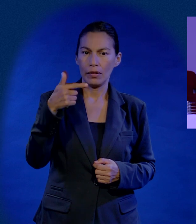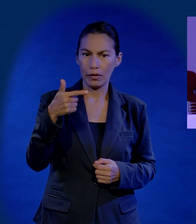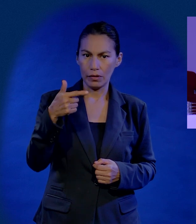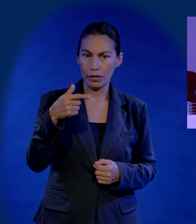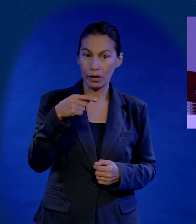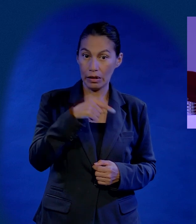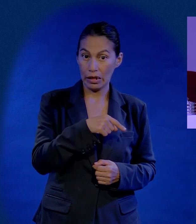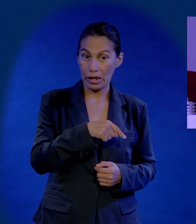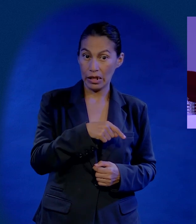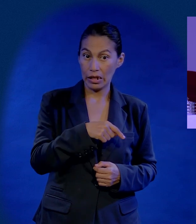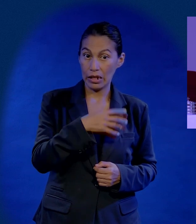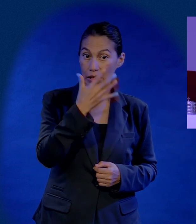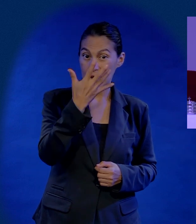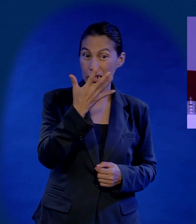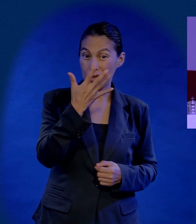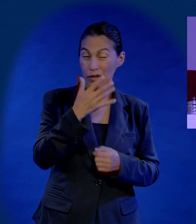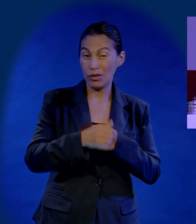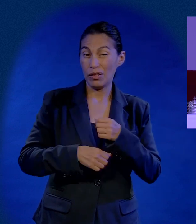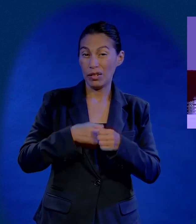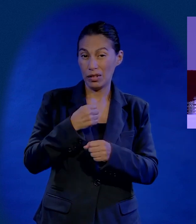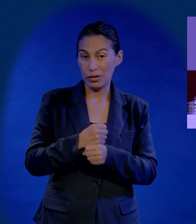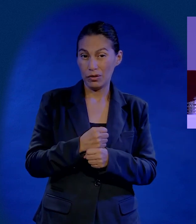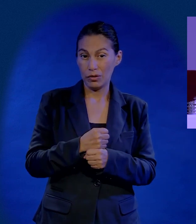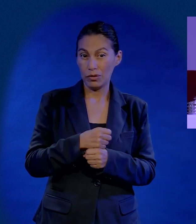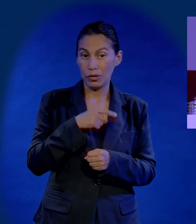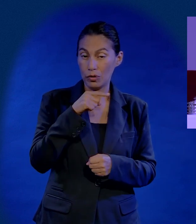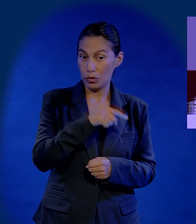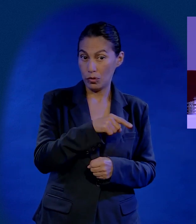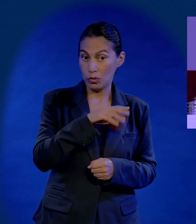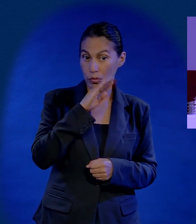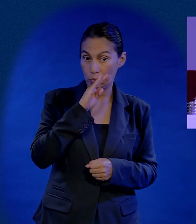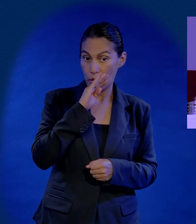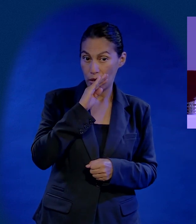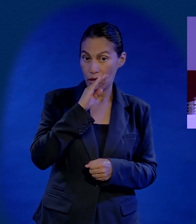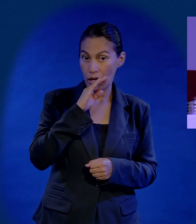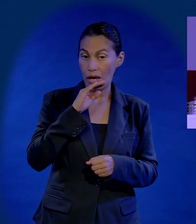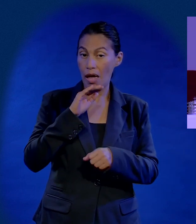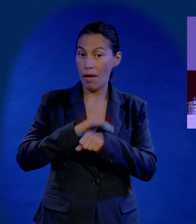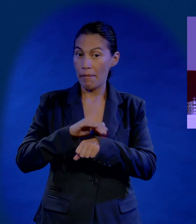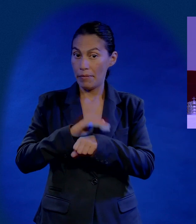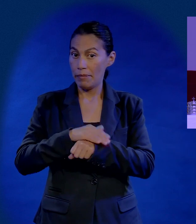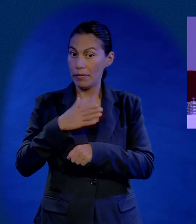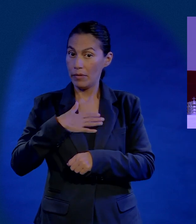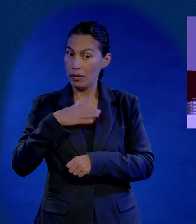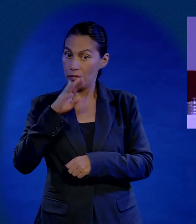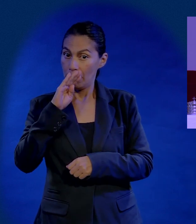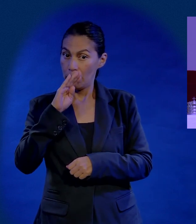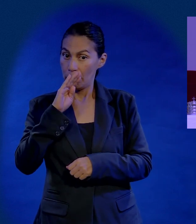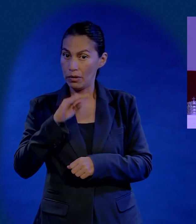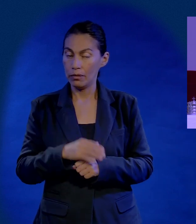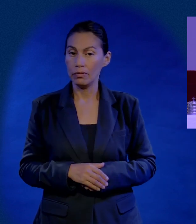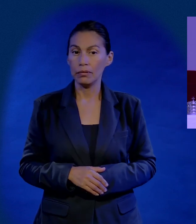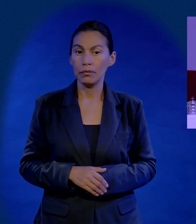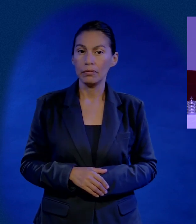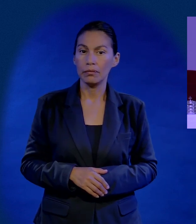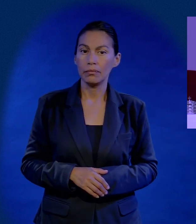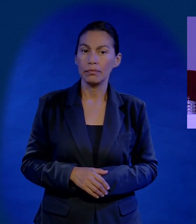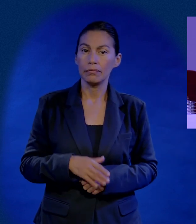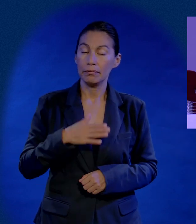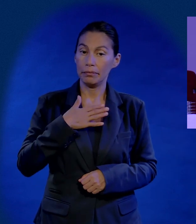Se llama Irving, 5 añitos. Su mamá era amiga de mi mamá.